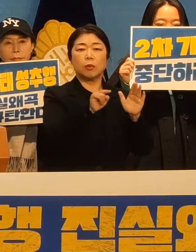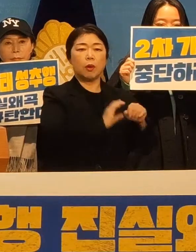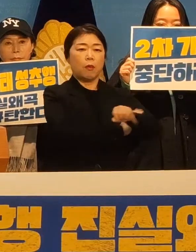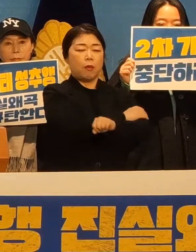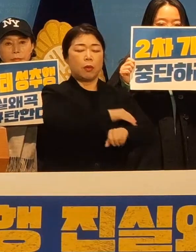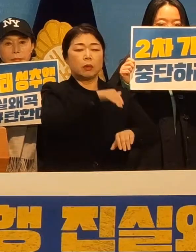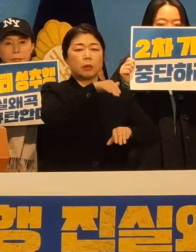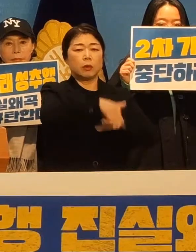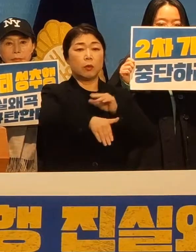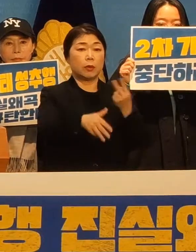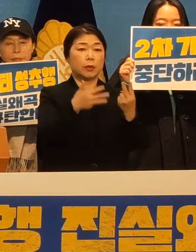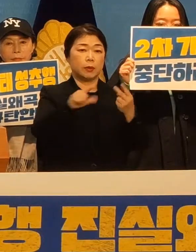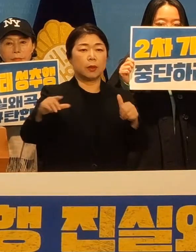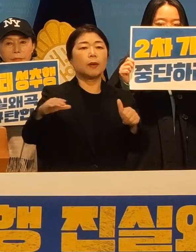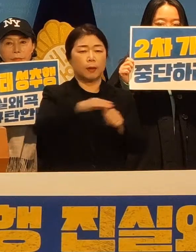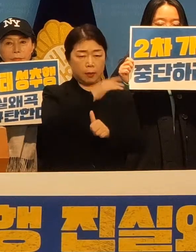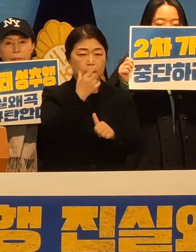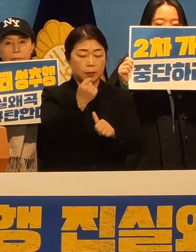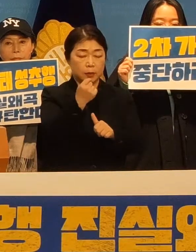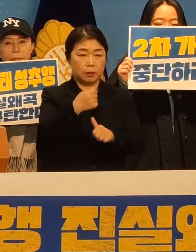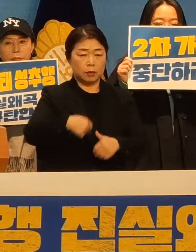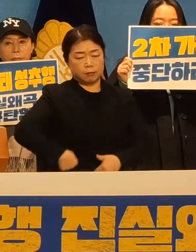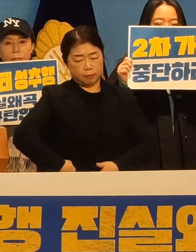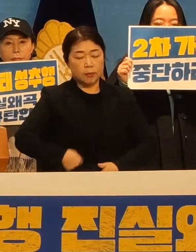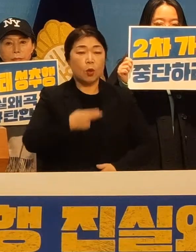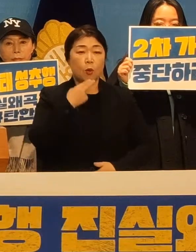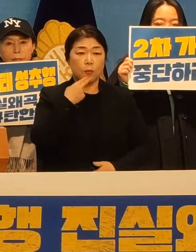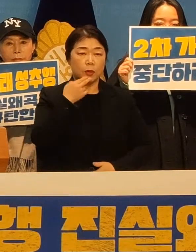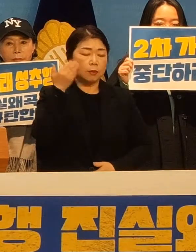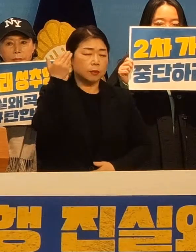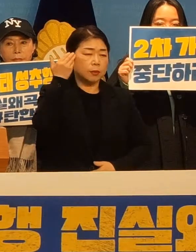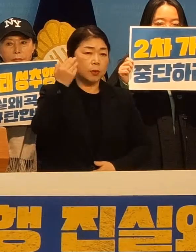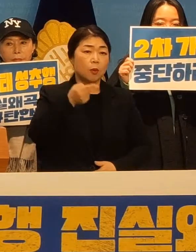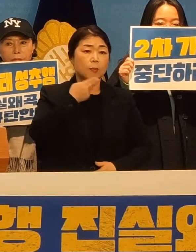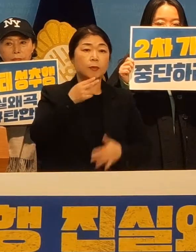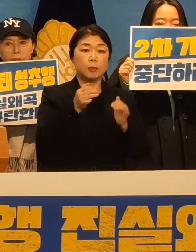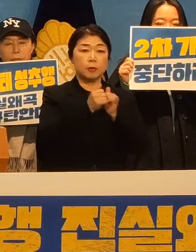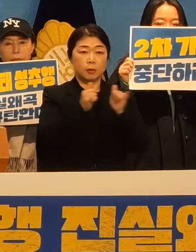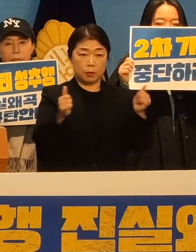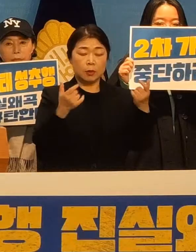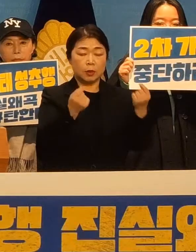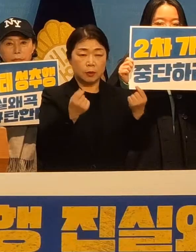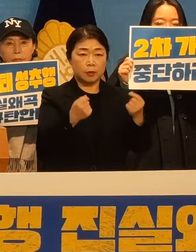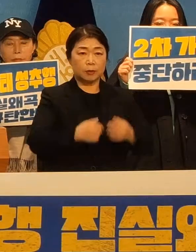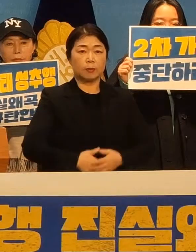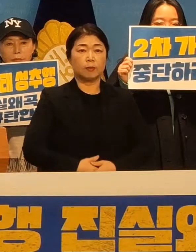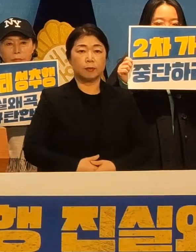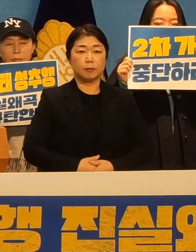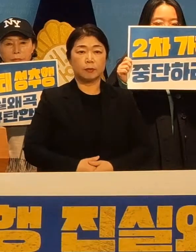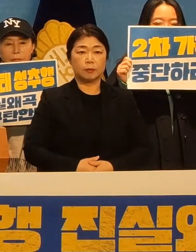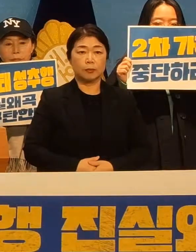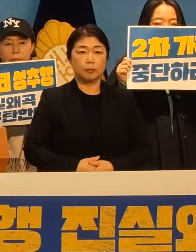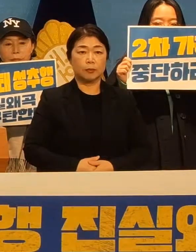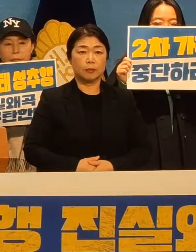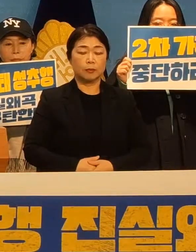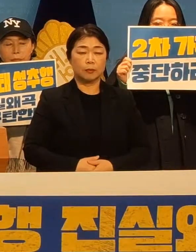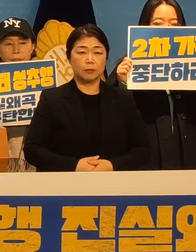권력형 2차 가해이자 최소한의 양식조차 팽개쳐 버린 듯한 충격적인 반응이다.